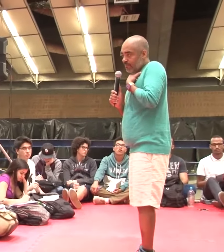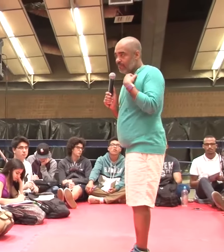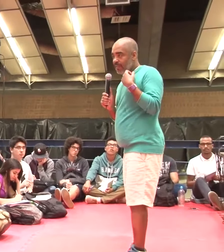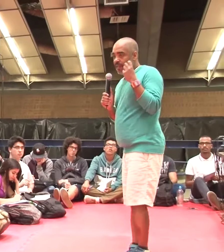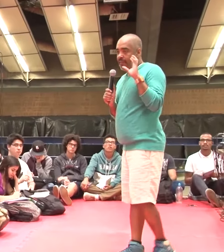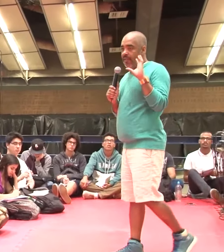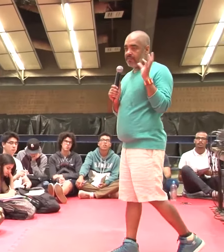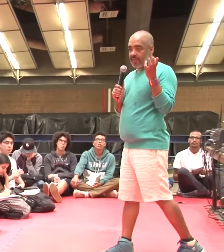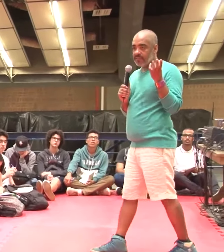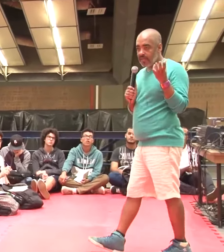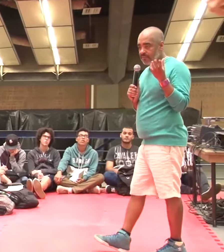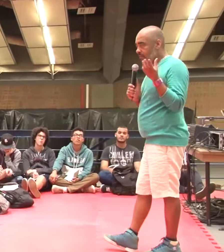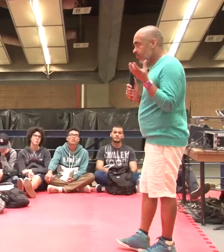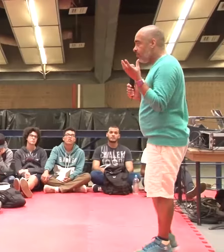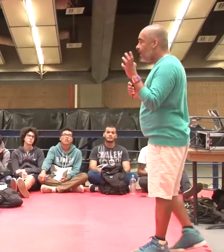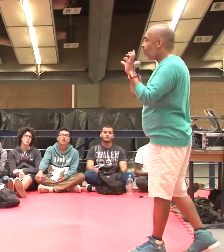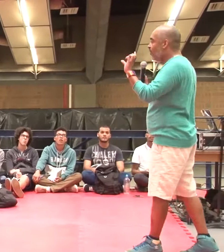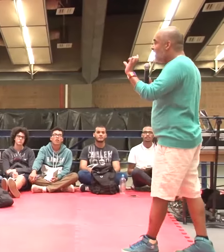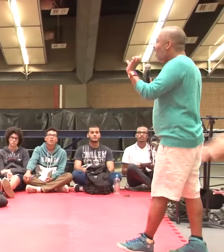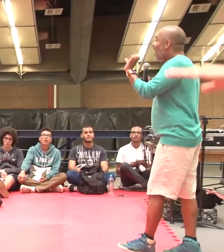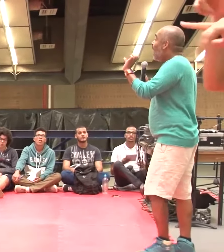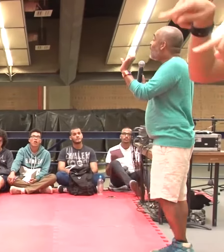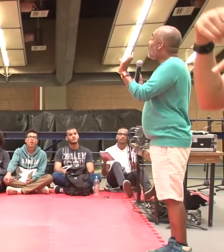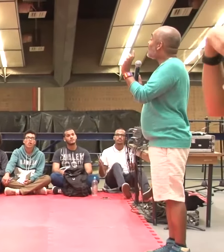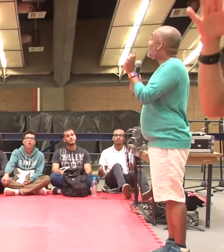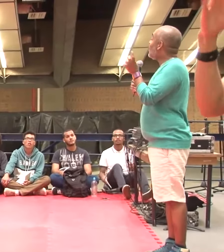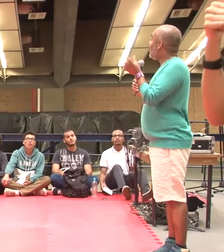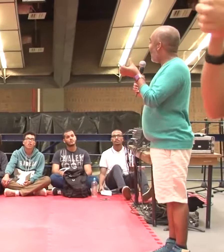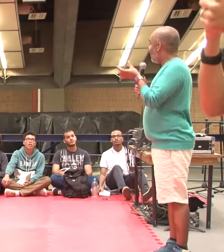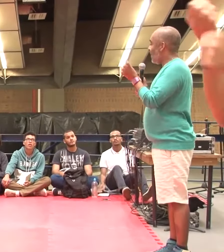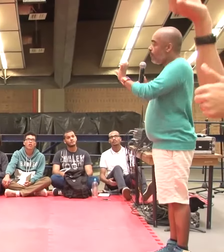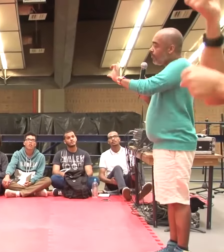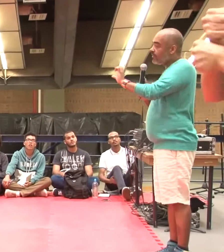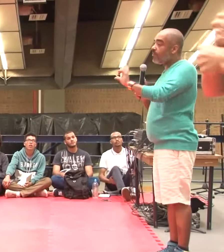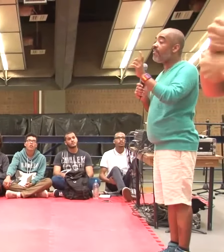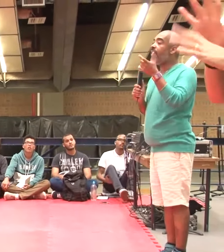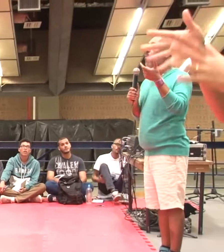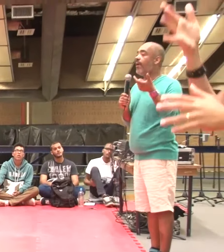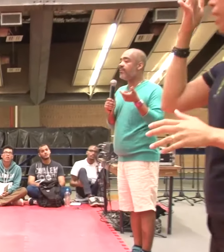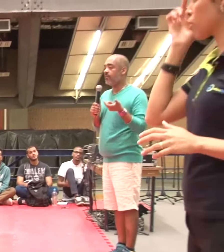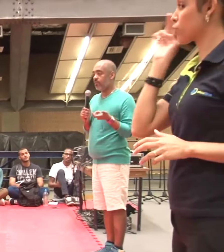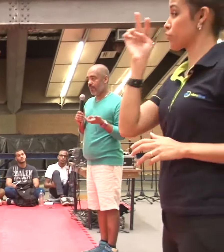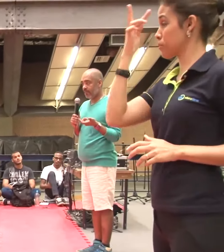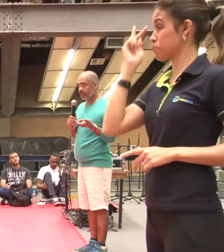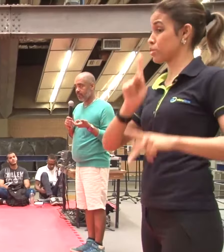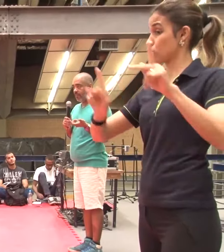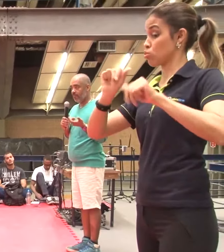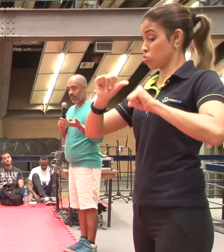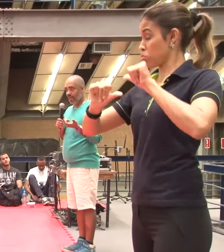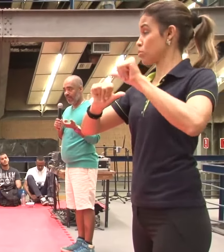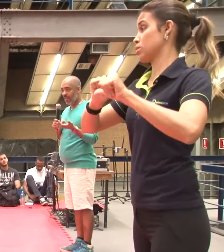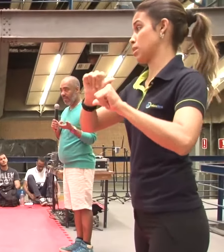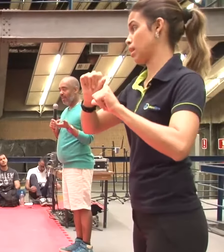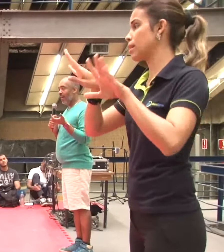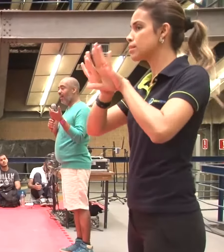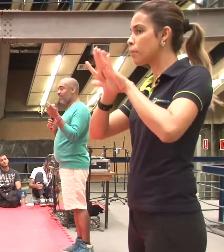perigoso. Nesses 6 anos que eu estou lá, eu vi a população mudar, né? A população e a frequência do espaço